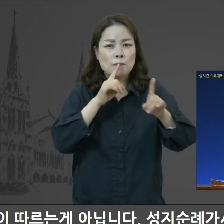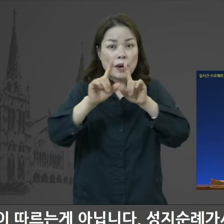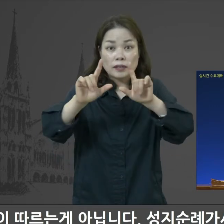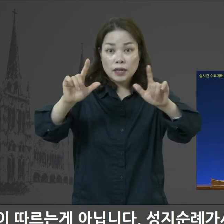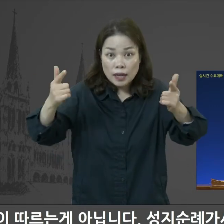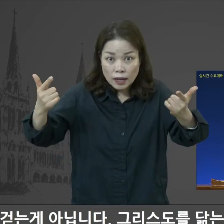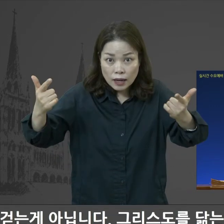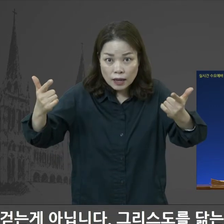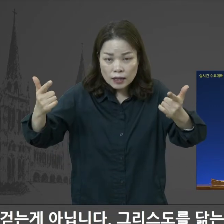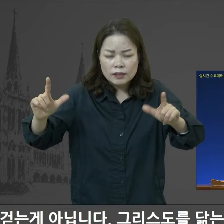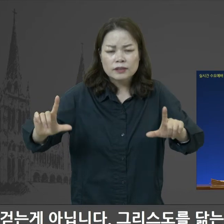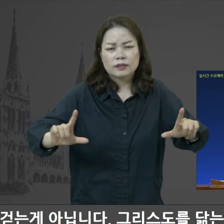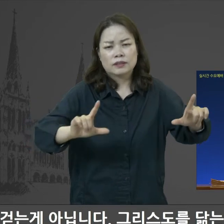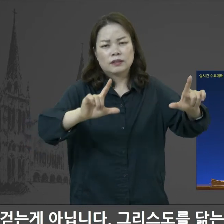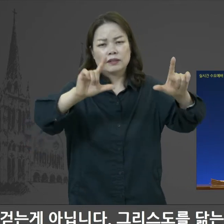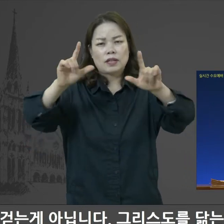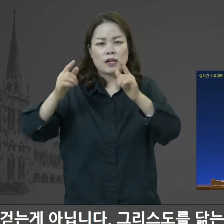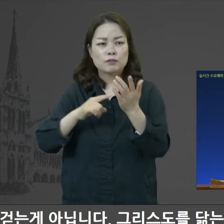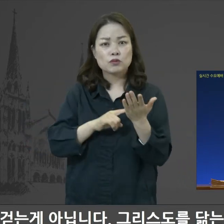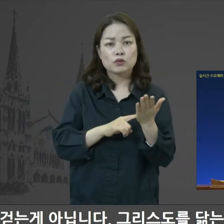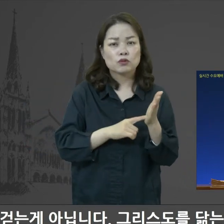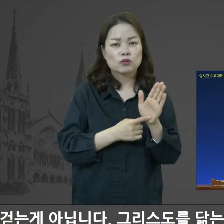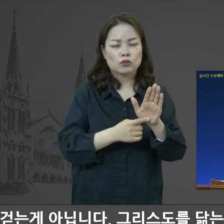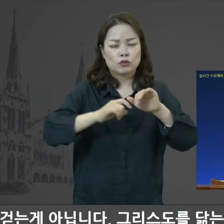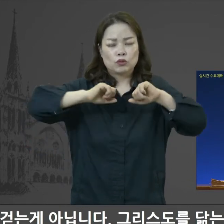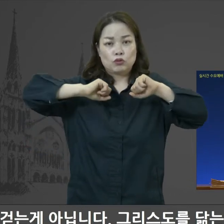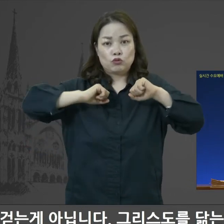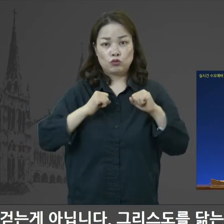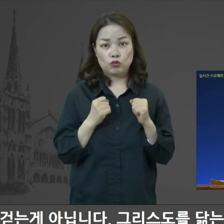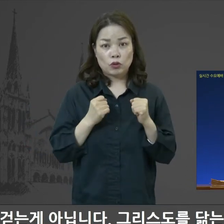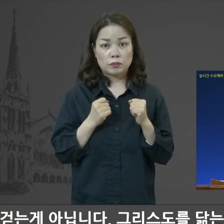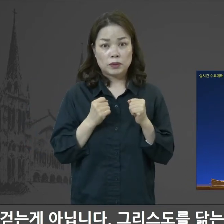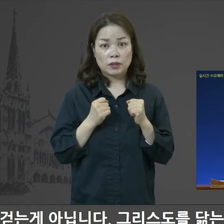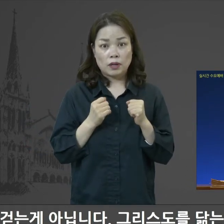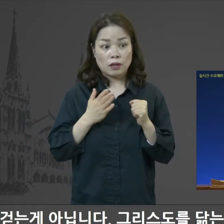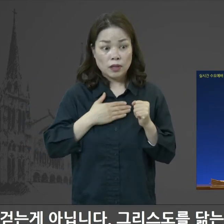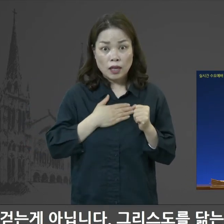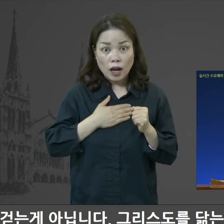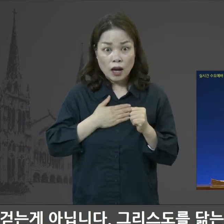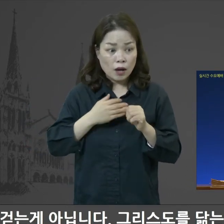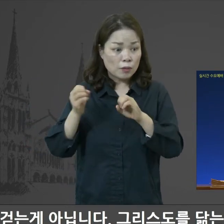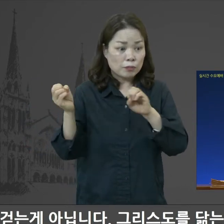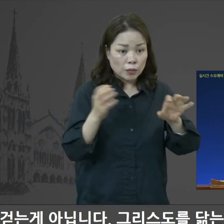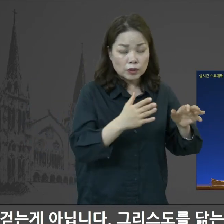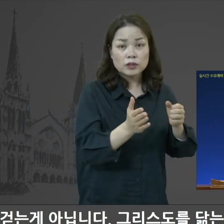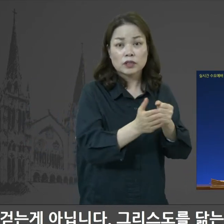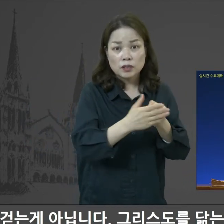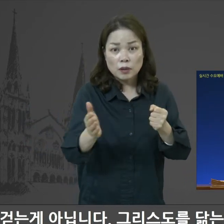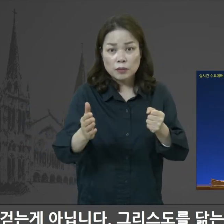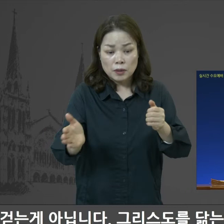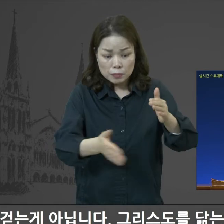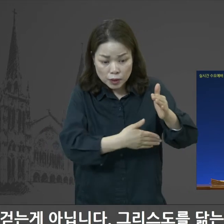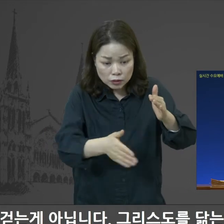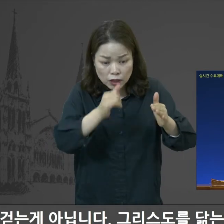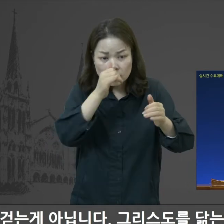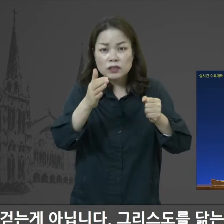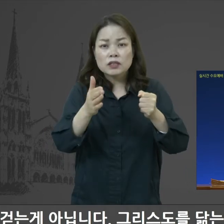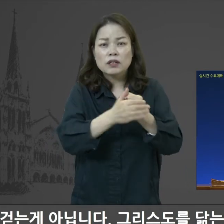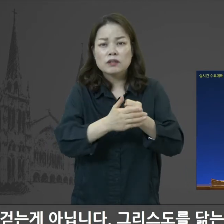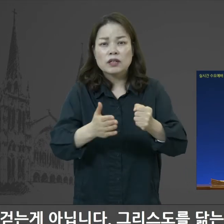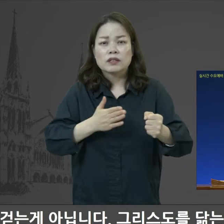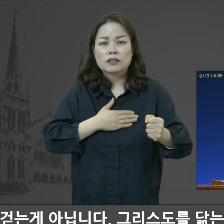아니요 삶으로 구현되는 순종입니다. 내가 부인되었기 때문에 비로소